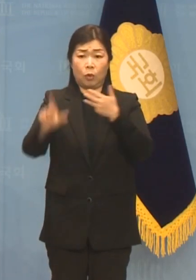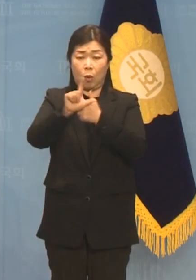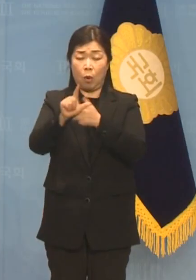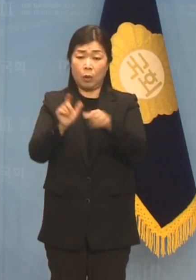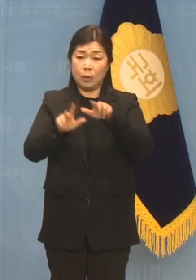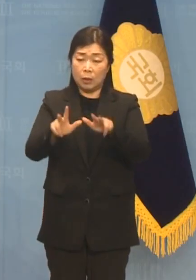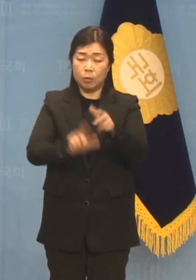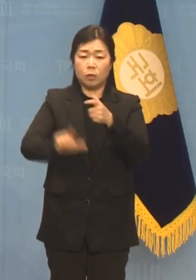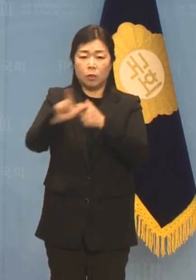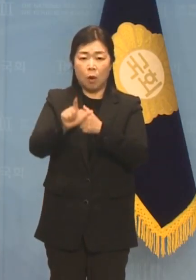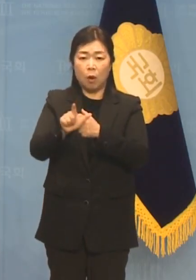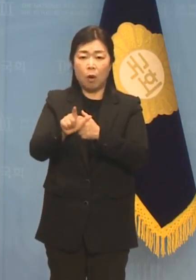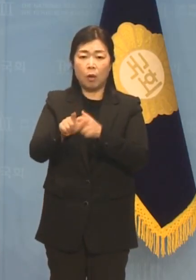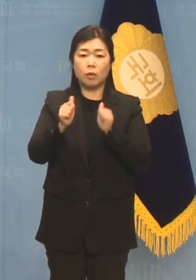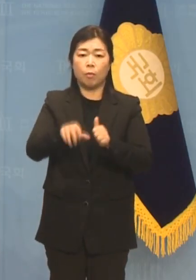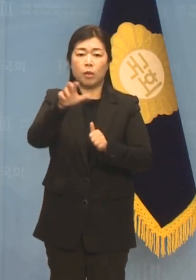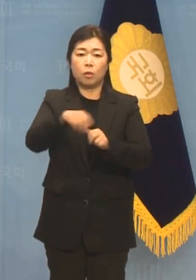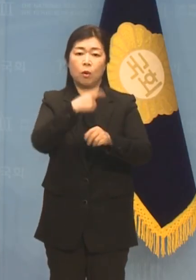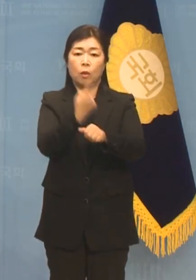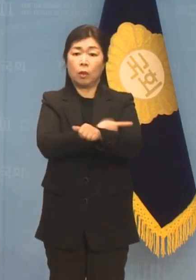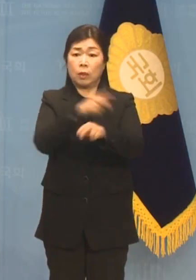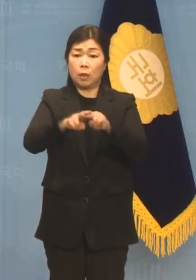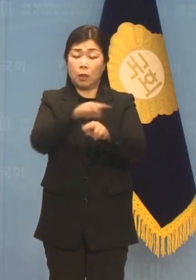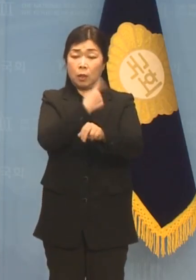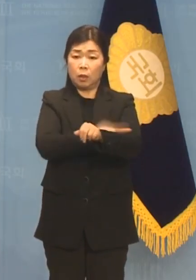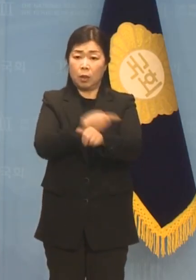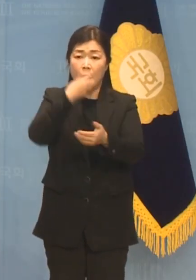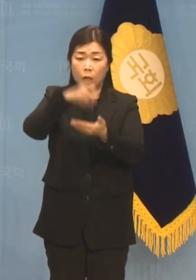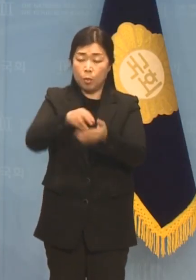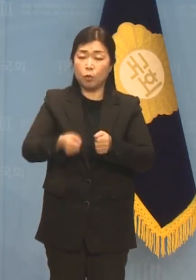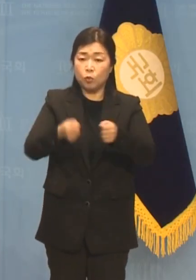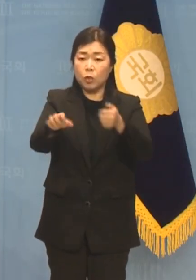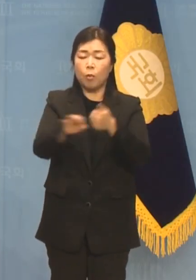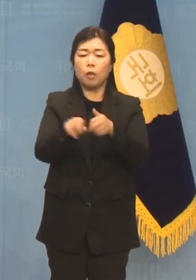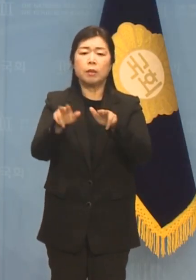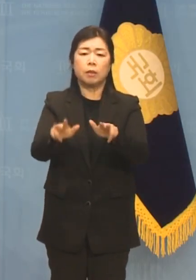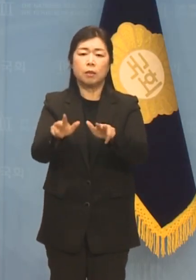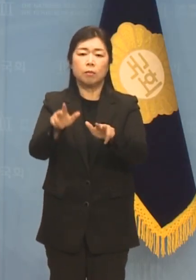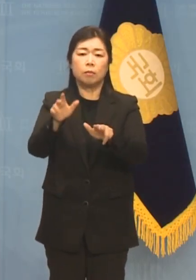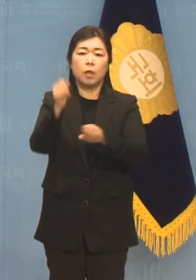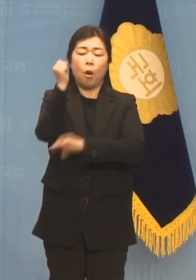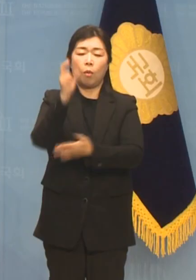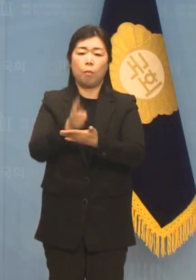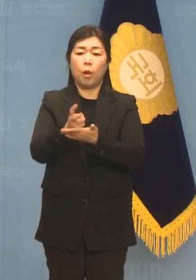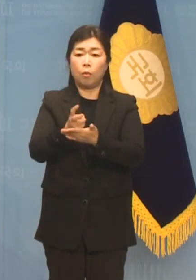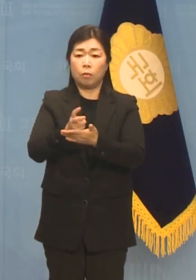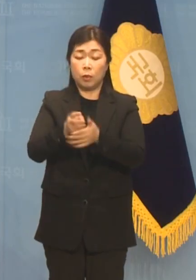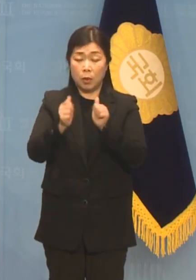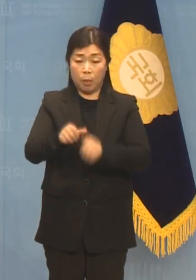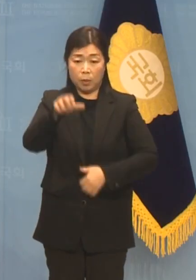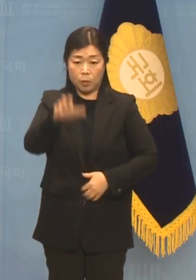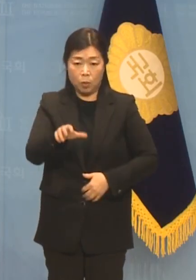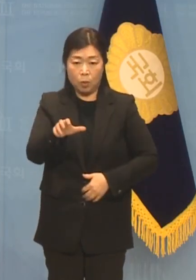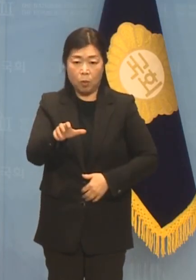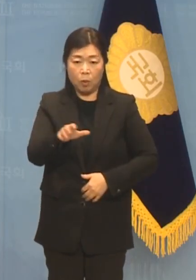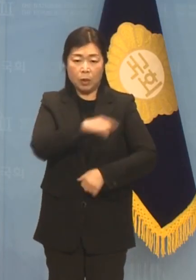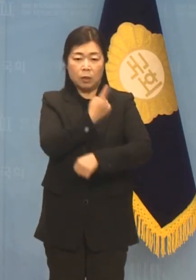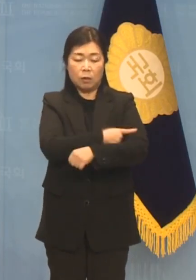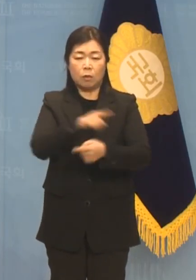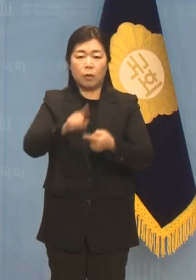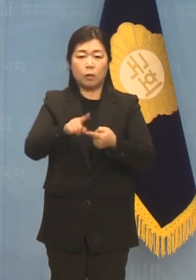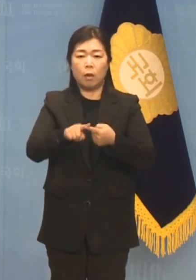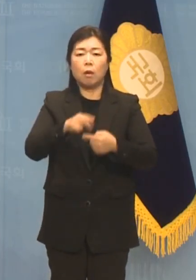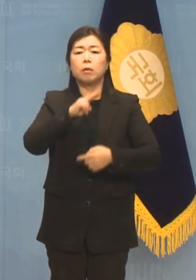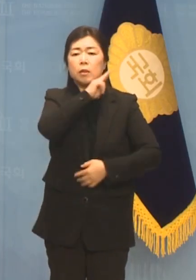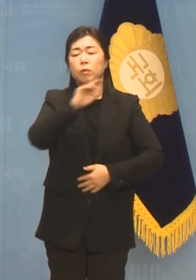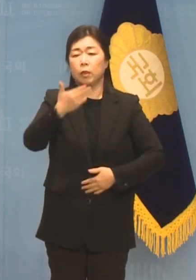이상 헌재에는 기대할 것이 없습니다. 헌재는 이제 기관 존폐에 대해서도